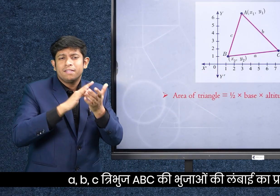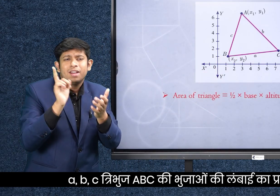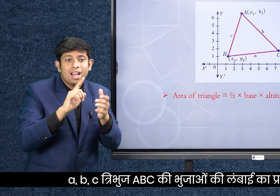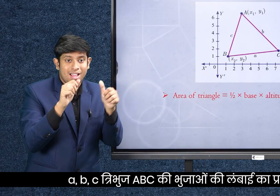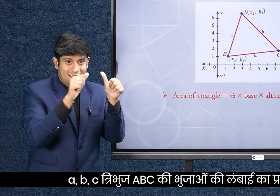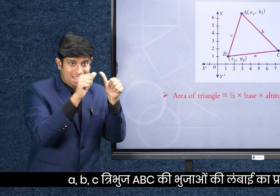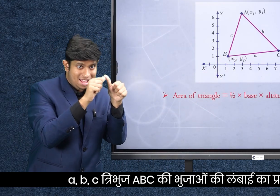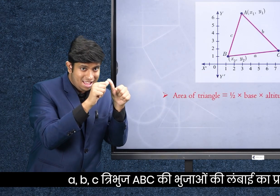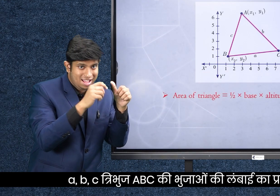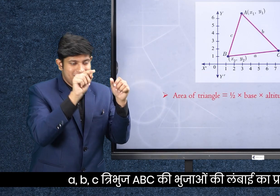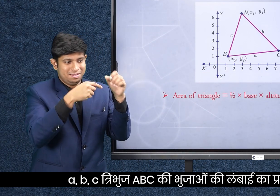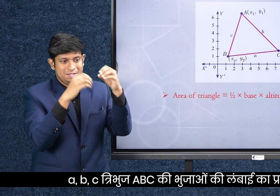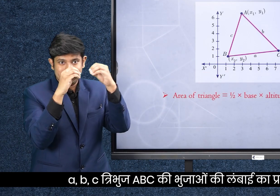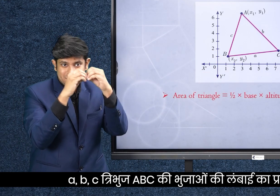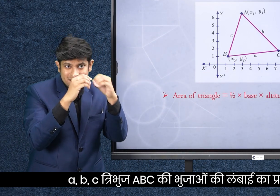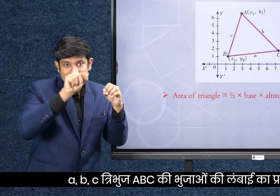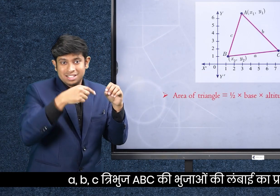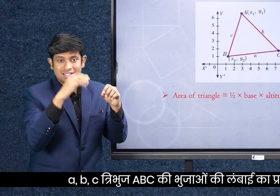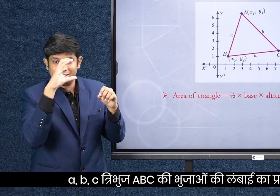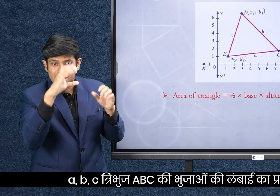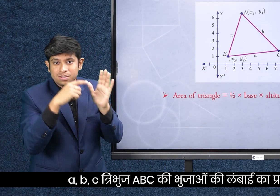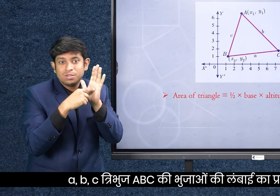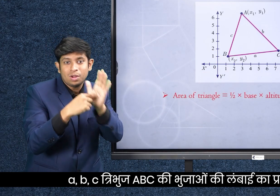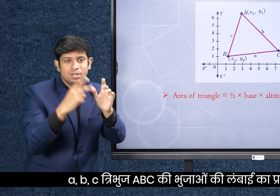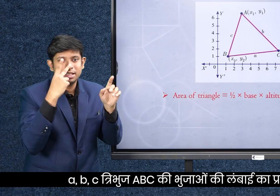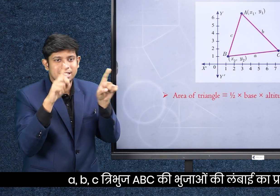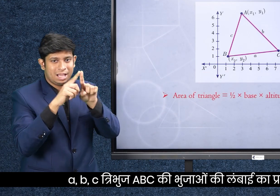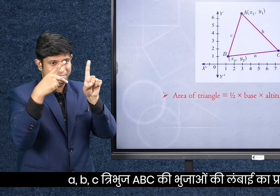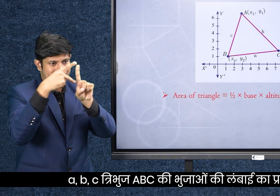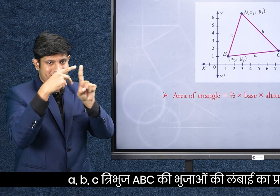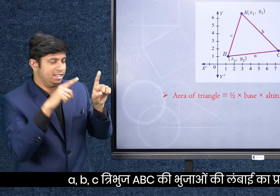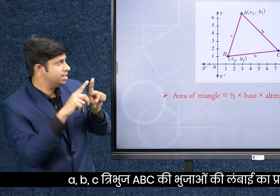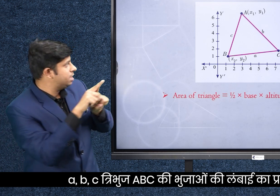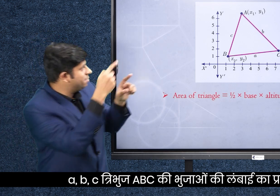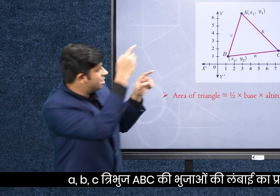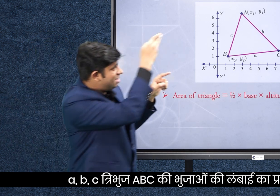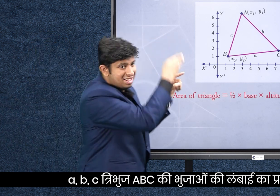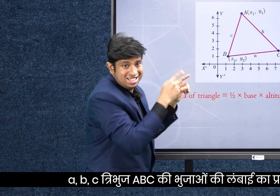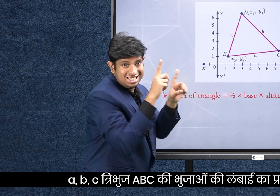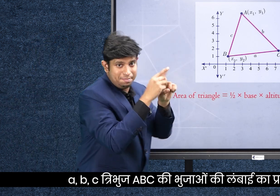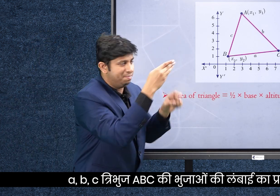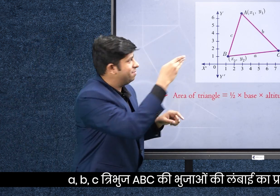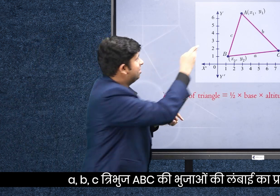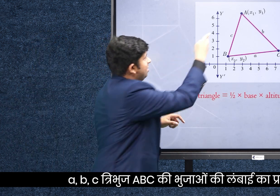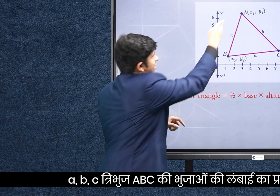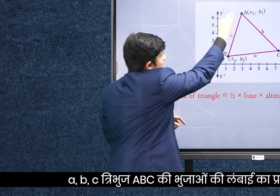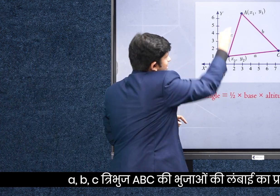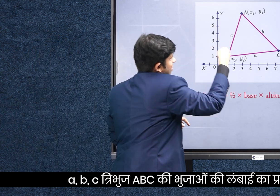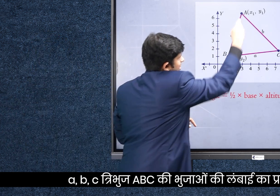स्मॉल a, स्मॉल b, स्मॉल c त्रिभुज ABC की भुजाओं की लंबाई का प्रतिनिधित्व करता